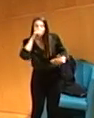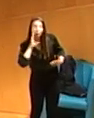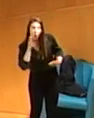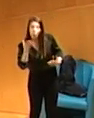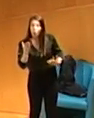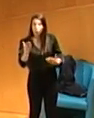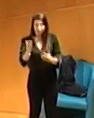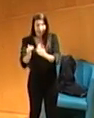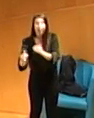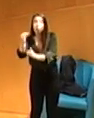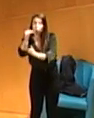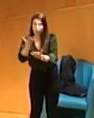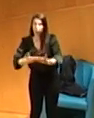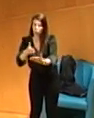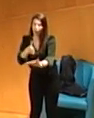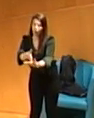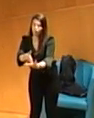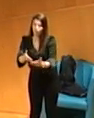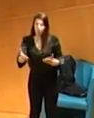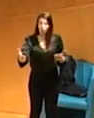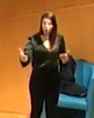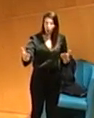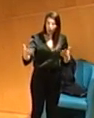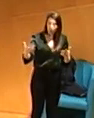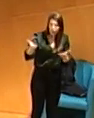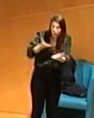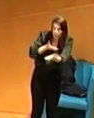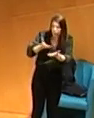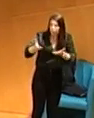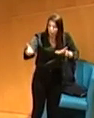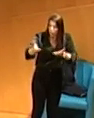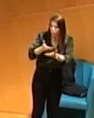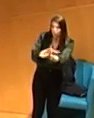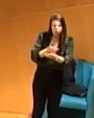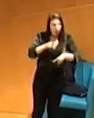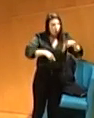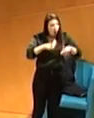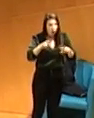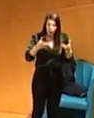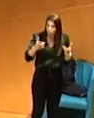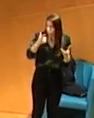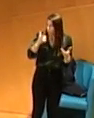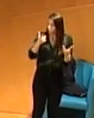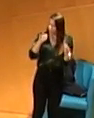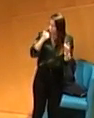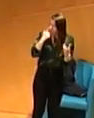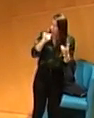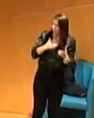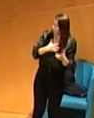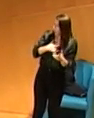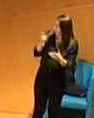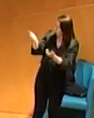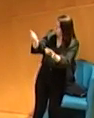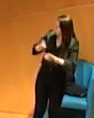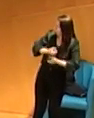parents d'adultes en situation de handicap. J'ai trouvé très, très bien la manière dont vous